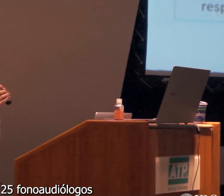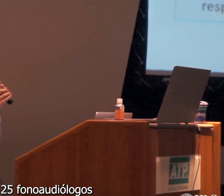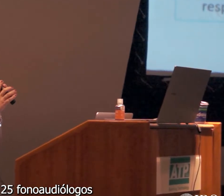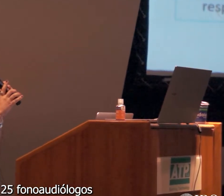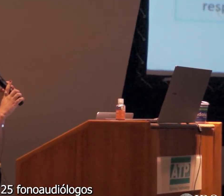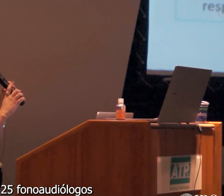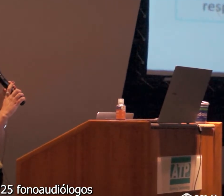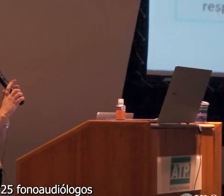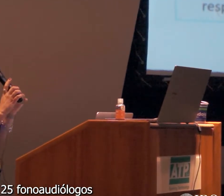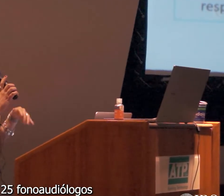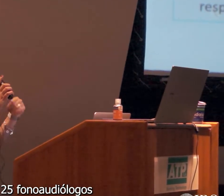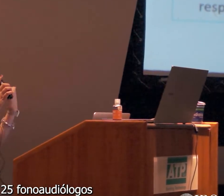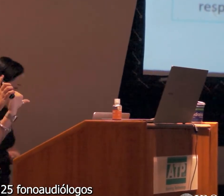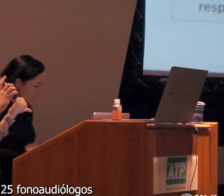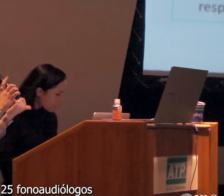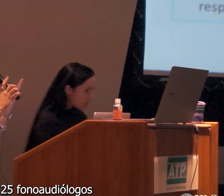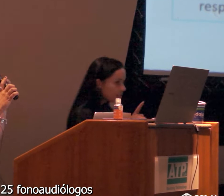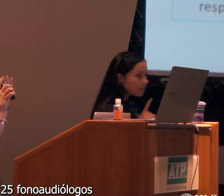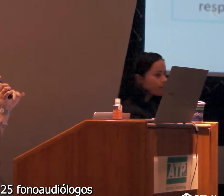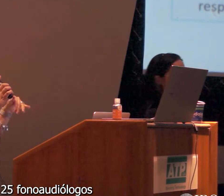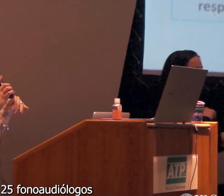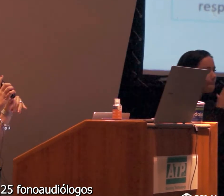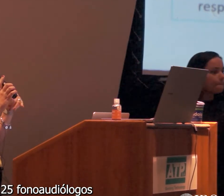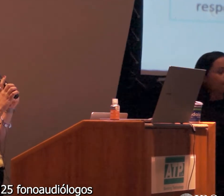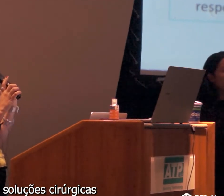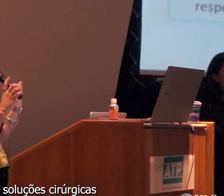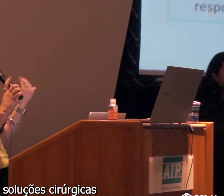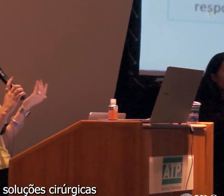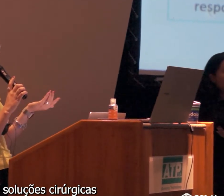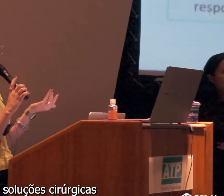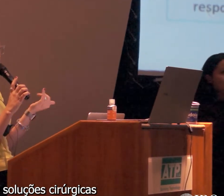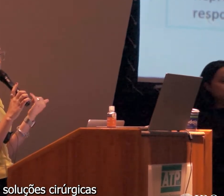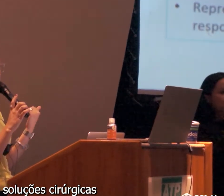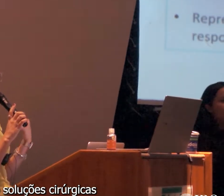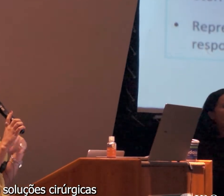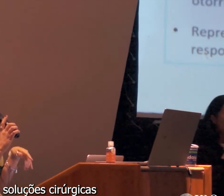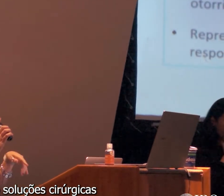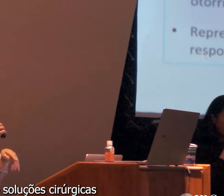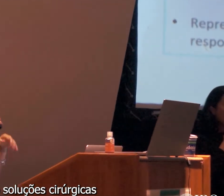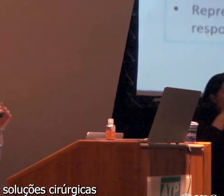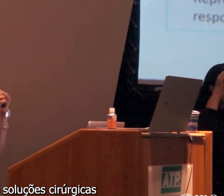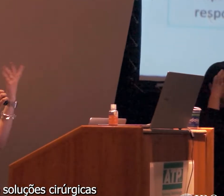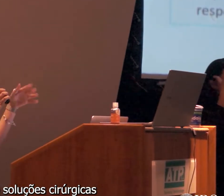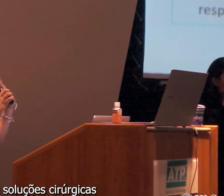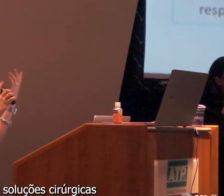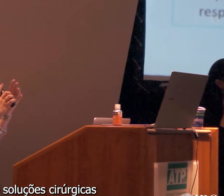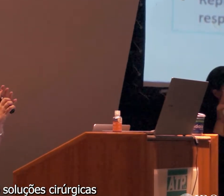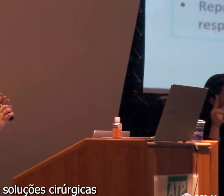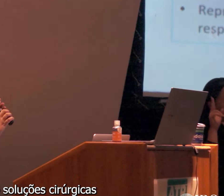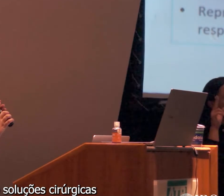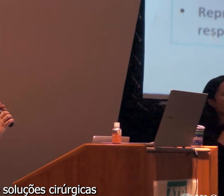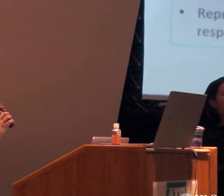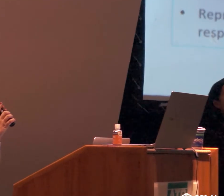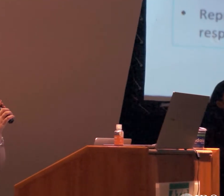mais de 25 fonoaudiólogos e em 2019 a gente expandiu a atuação também fornecendo soluções cirúrgicas para os otorrinos e